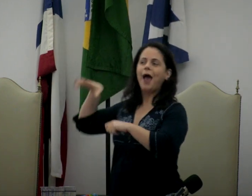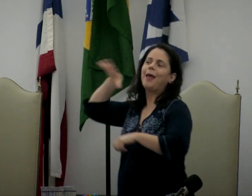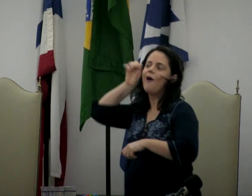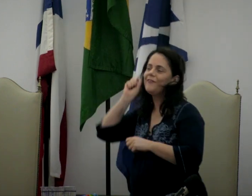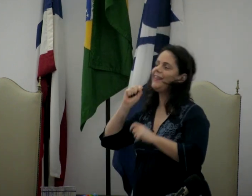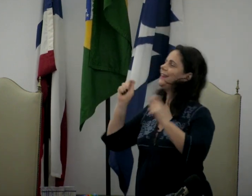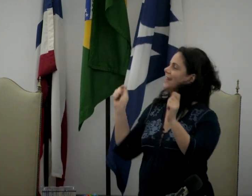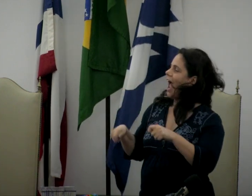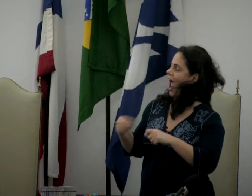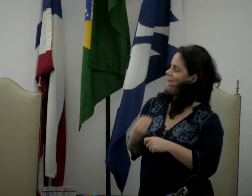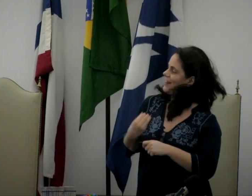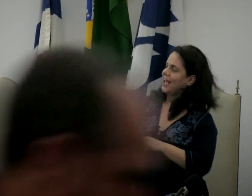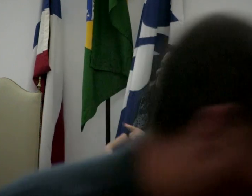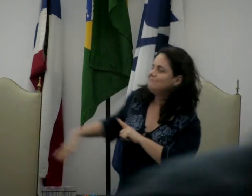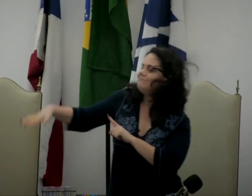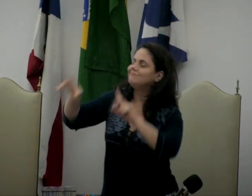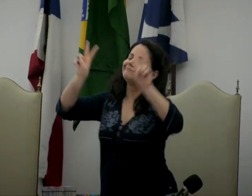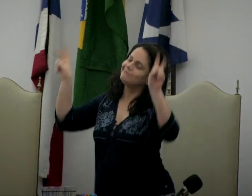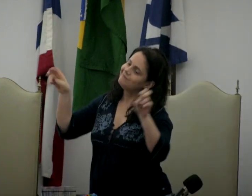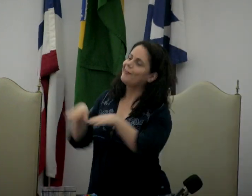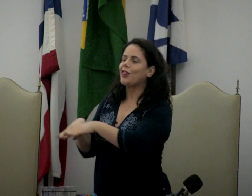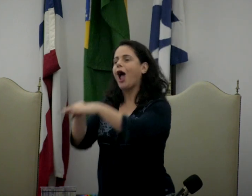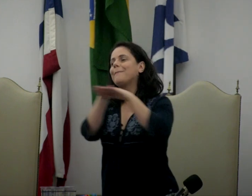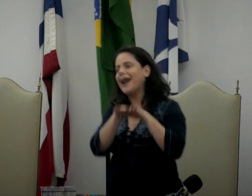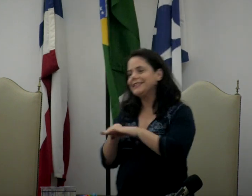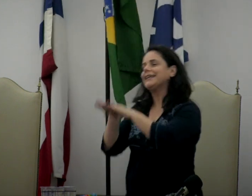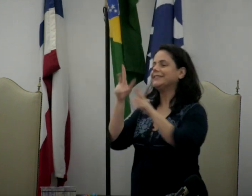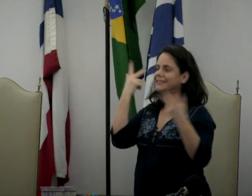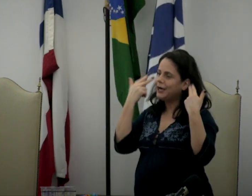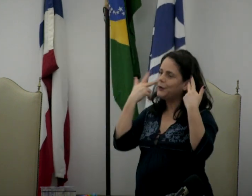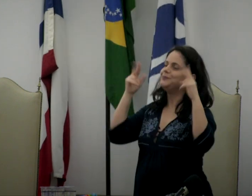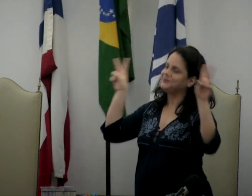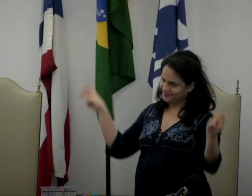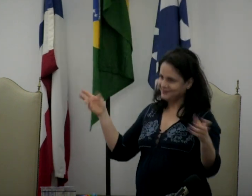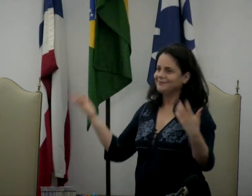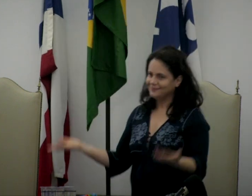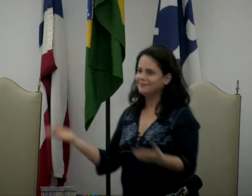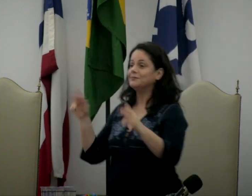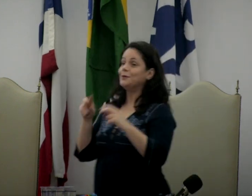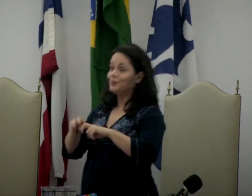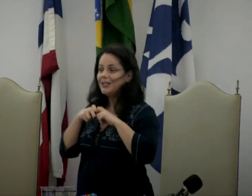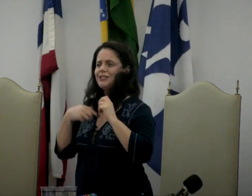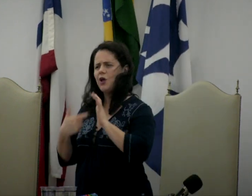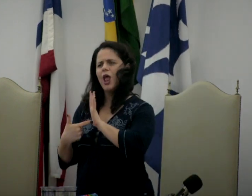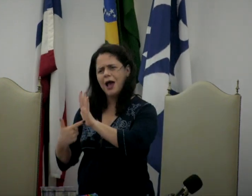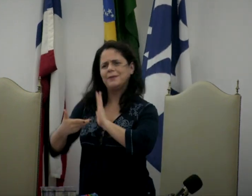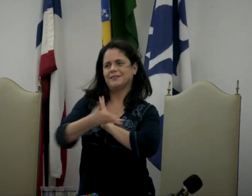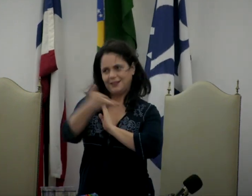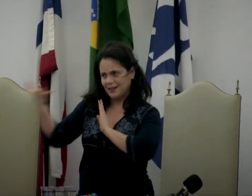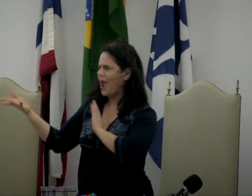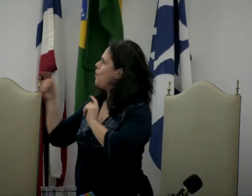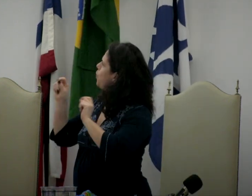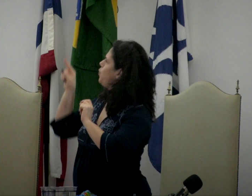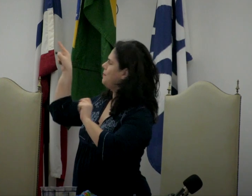se trata do implante coclear. Porque as pessoas às vezes acreditam que com implante dá para se normalizar o surdo. E